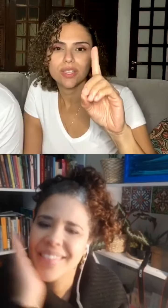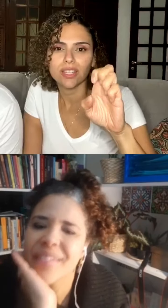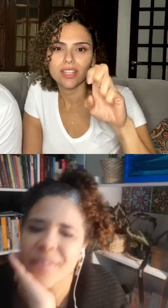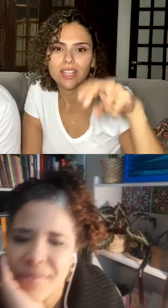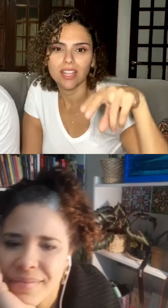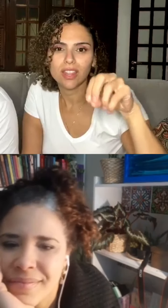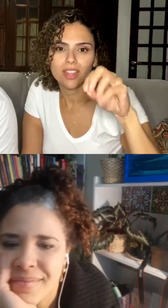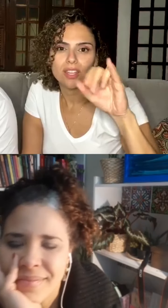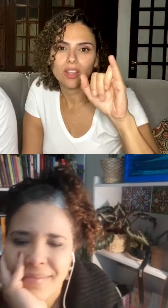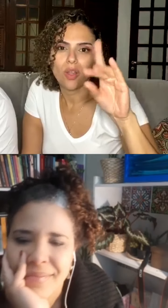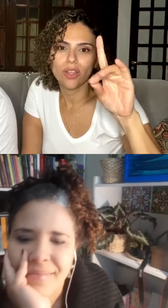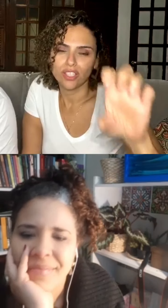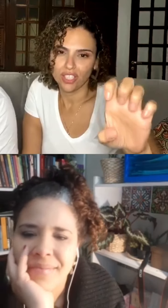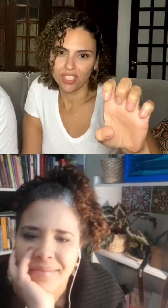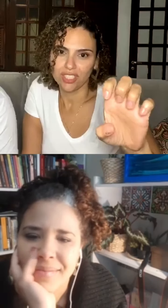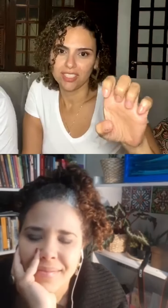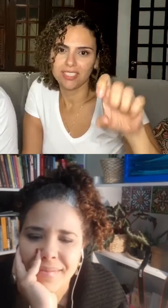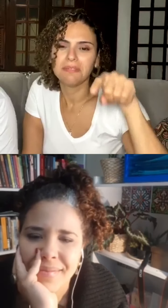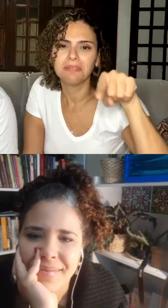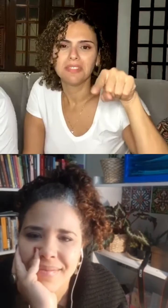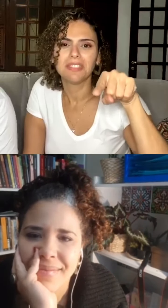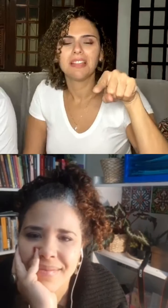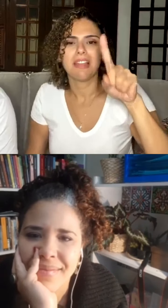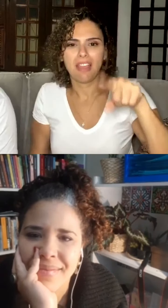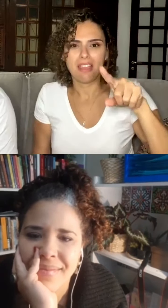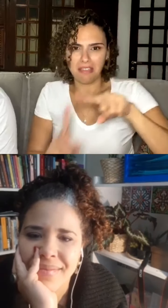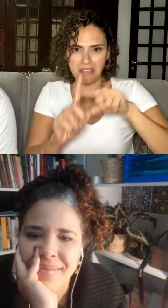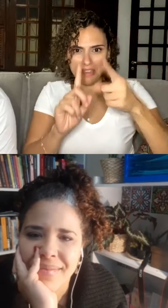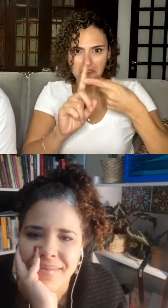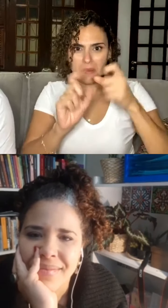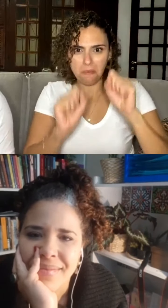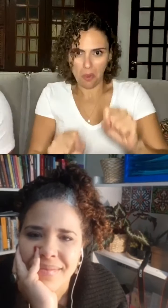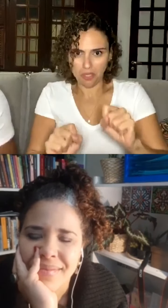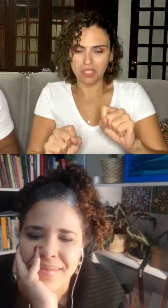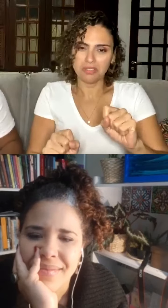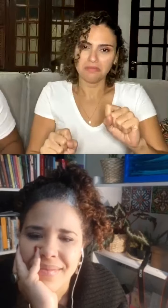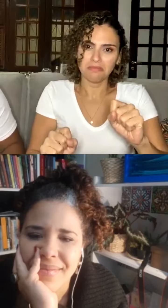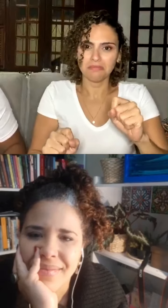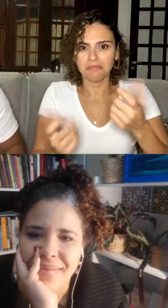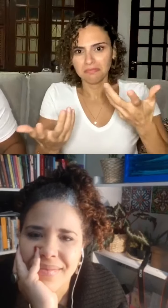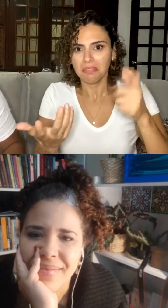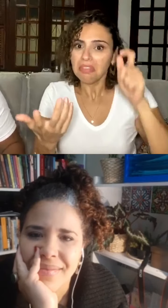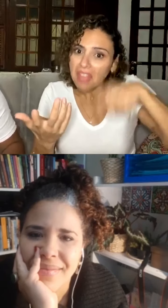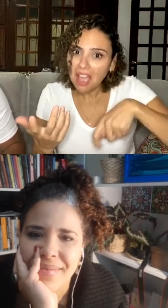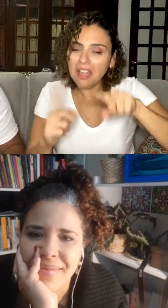Cisto dermoide. Quem tem cisto dermoide engravida, dá para...